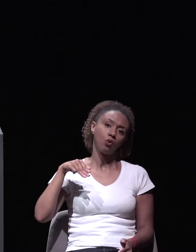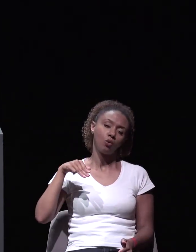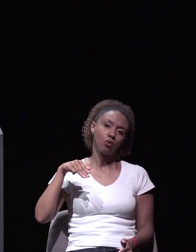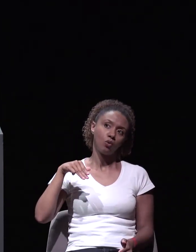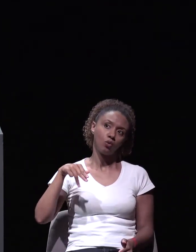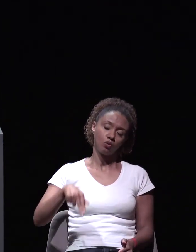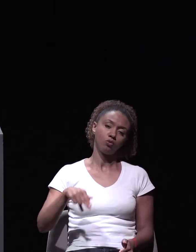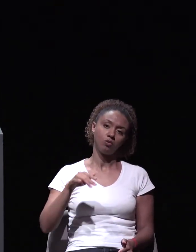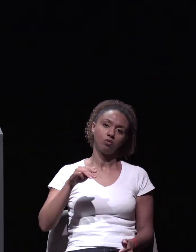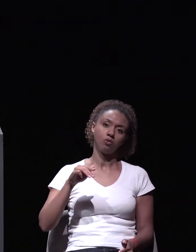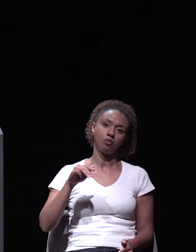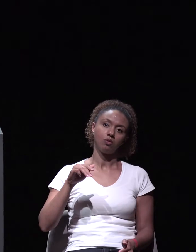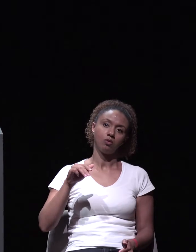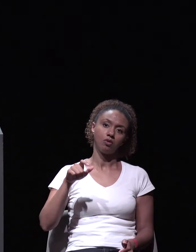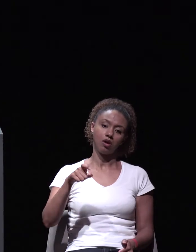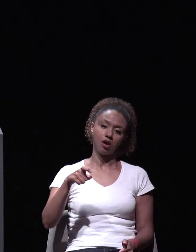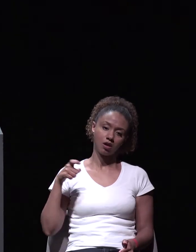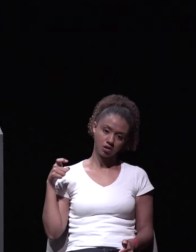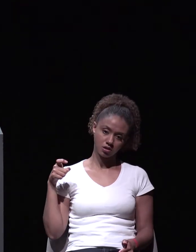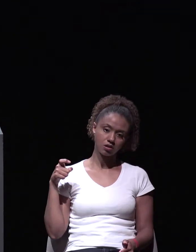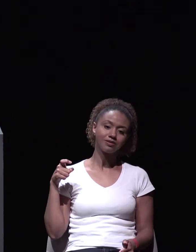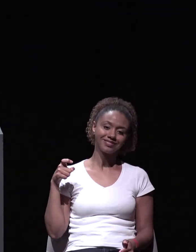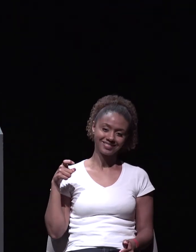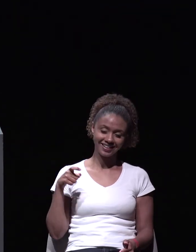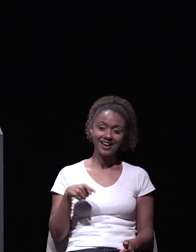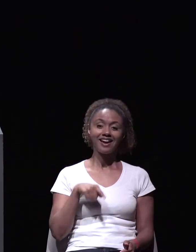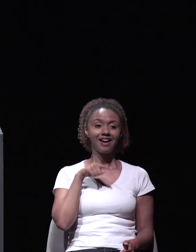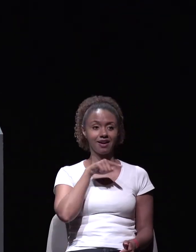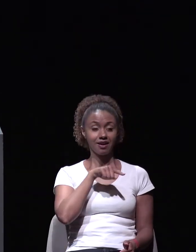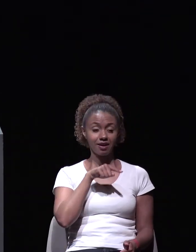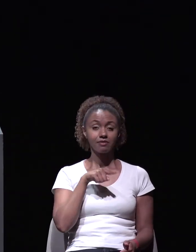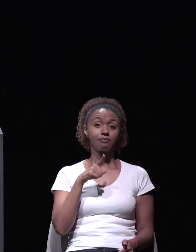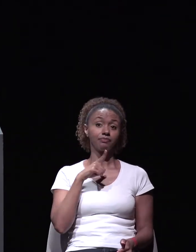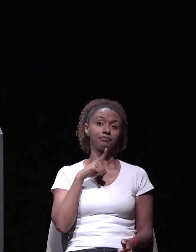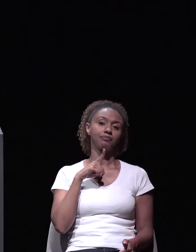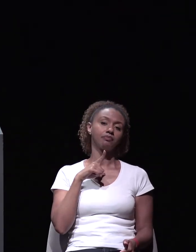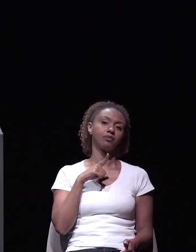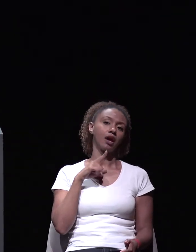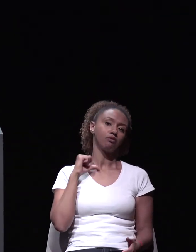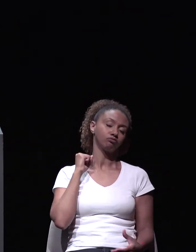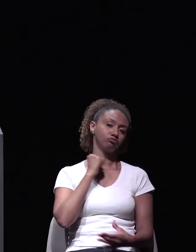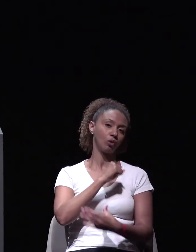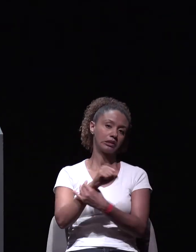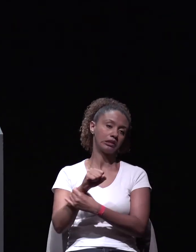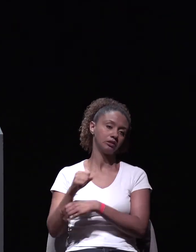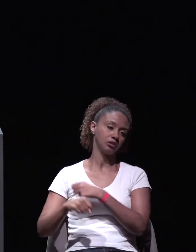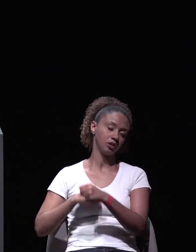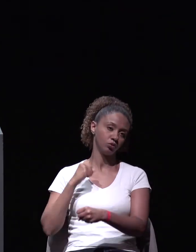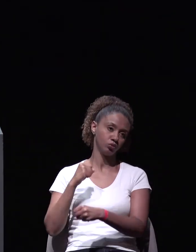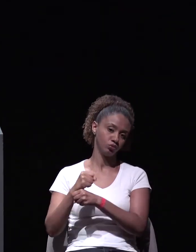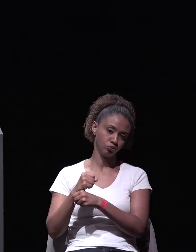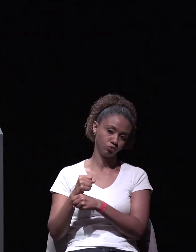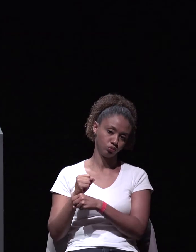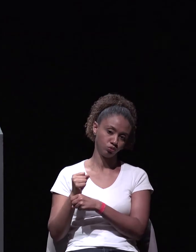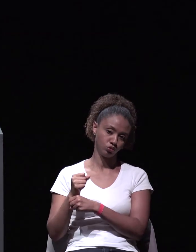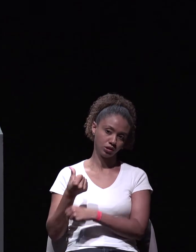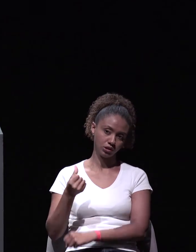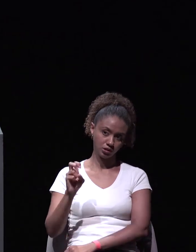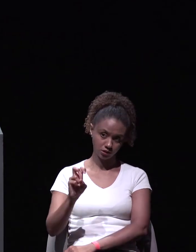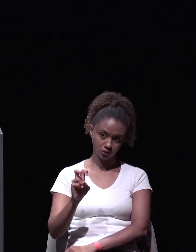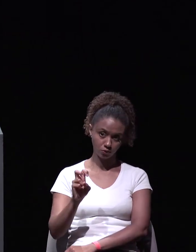a série depois do assassinato do Malcolm X, que acontece em 65. E, então, são